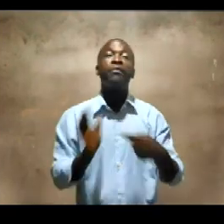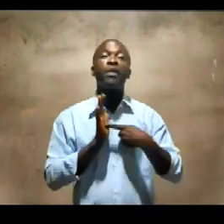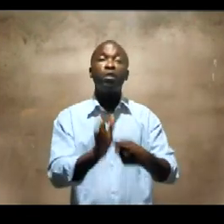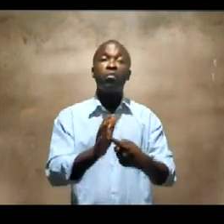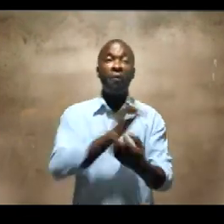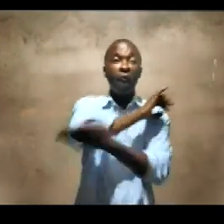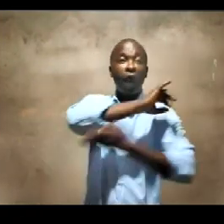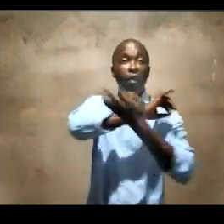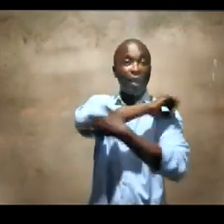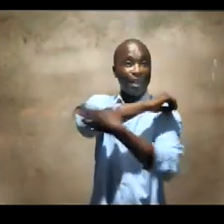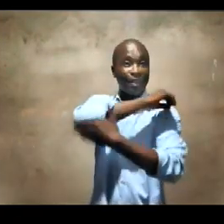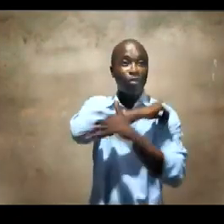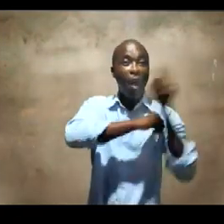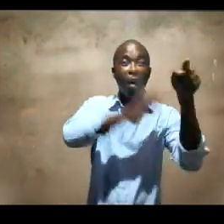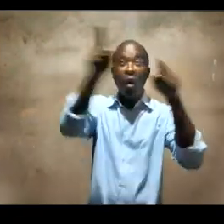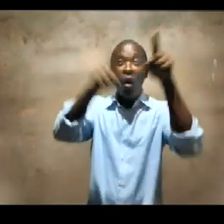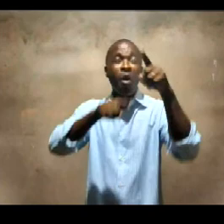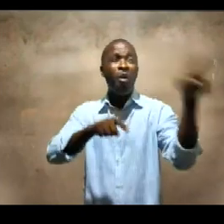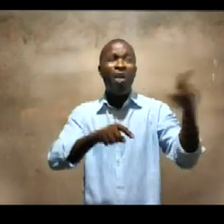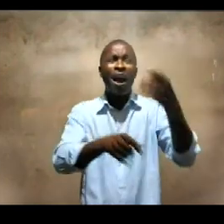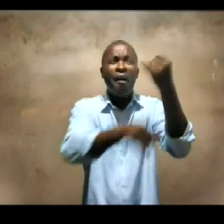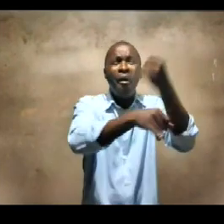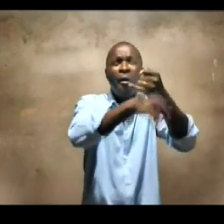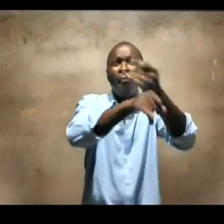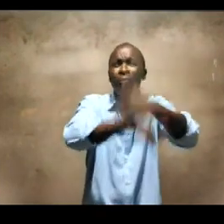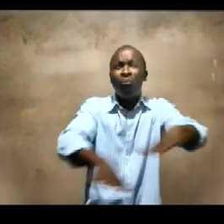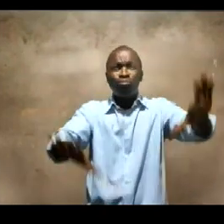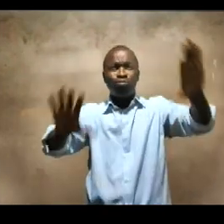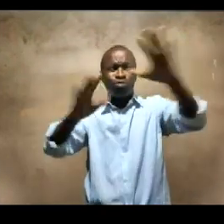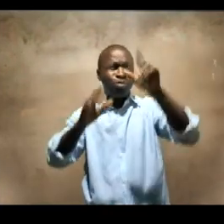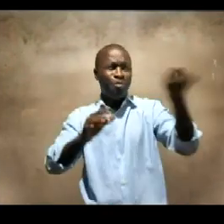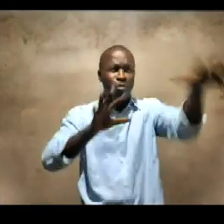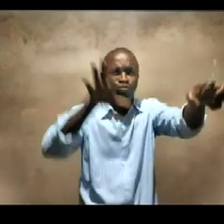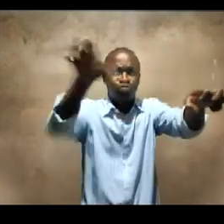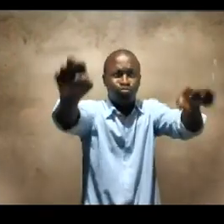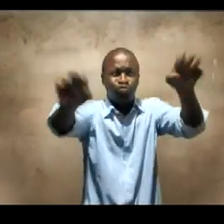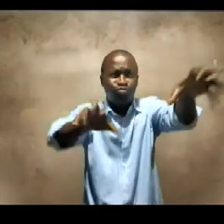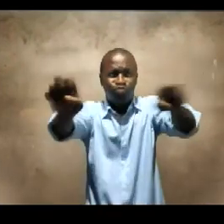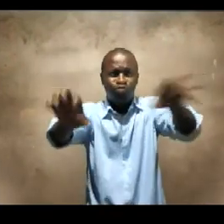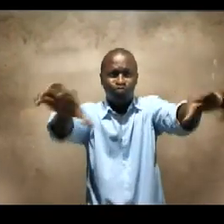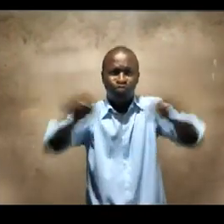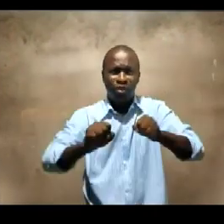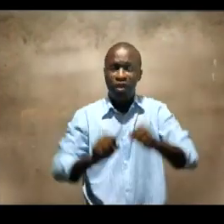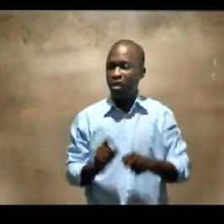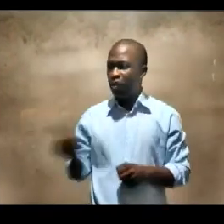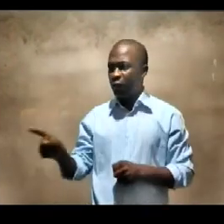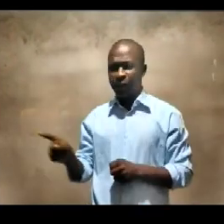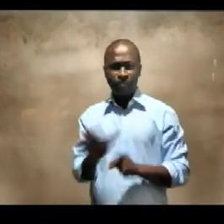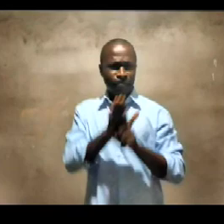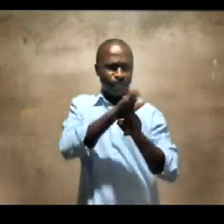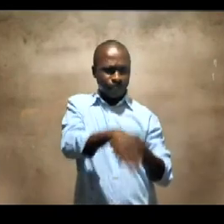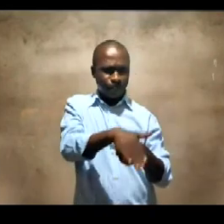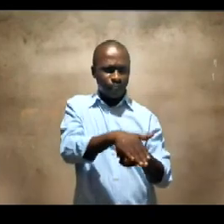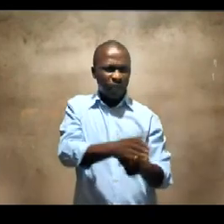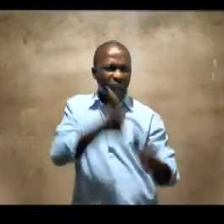56 compagnies, et beaucoup de ces compagnies sont en fait des compagnies de défense, donc on empêche les Zimbabwéens d'importer des armes pour